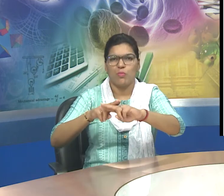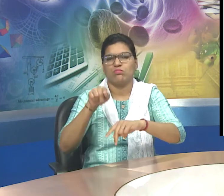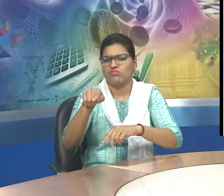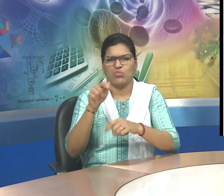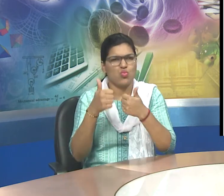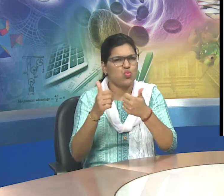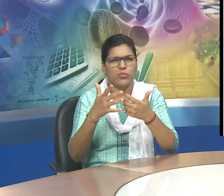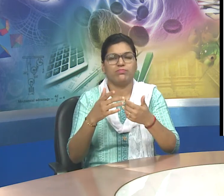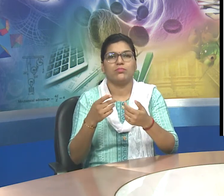बॉयकॉट